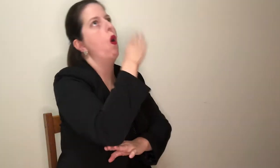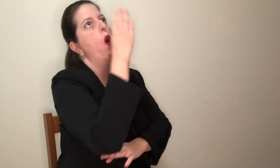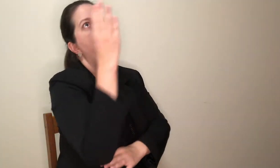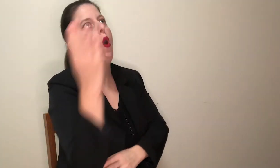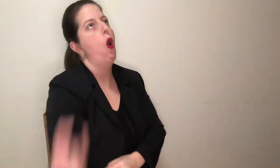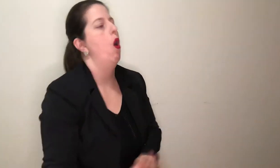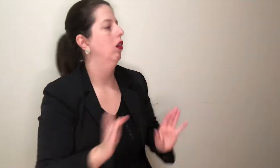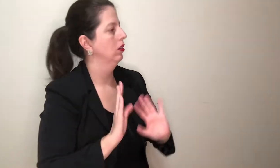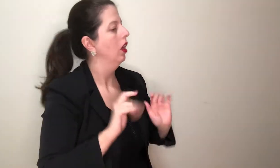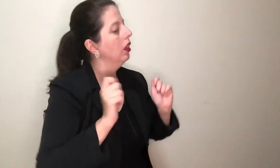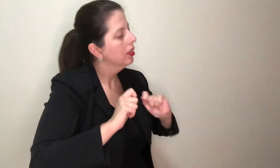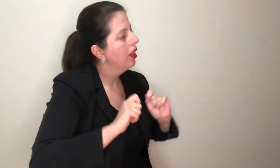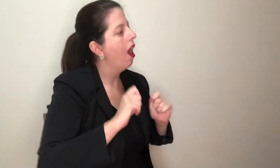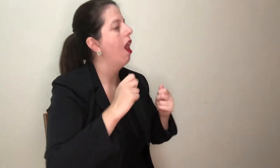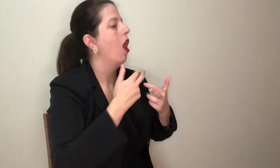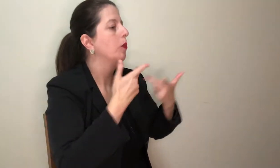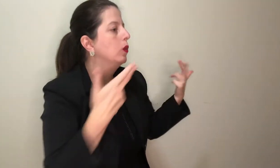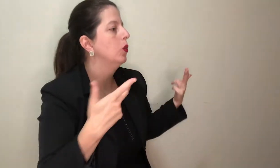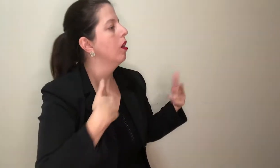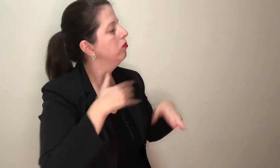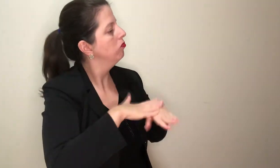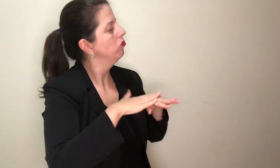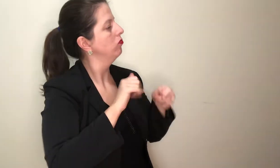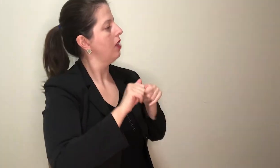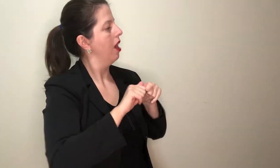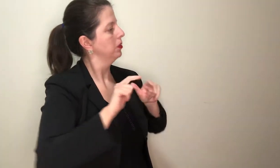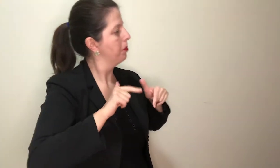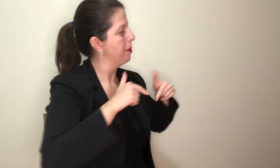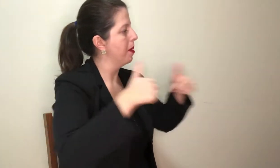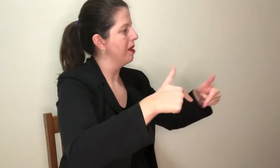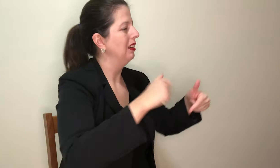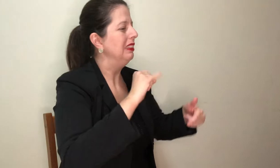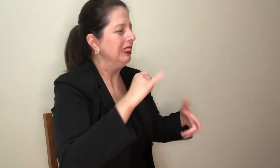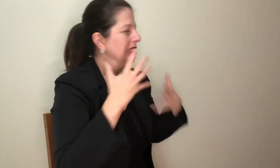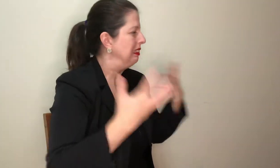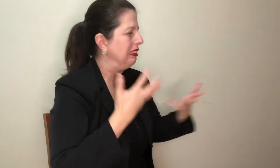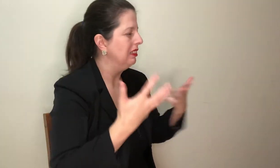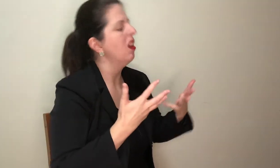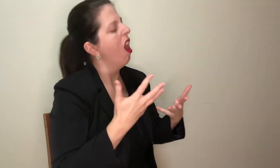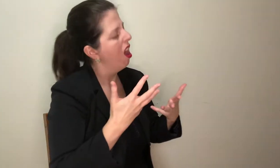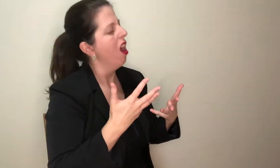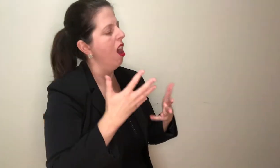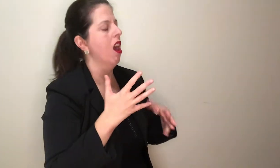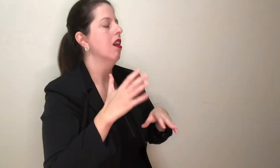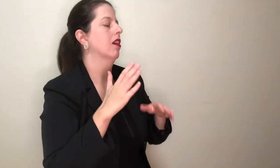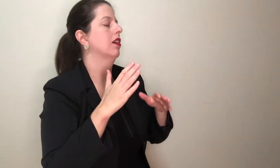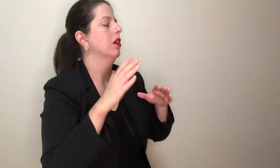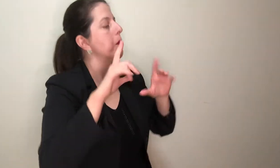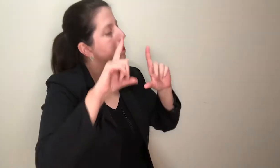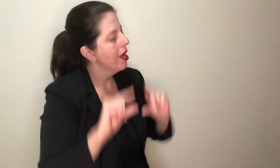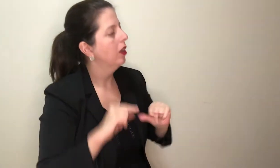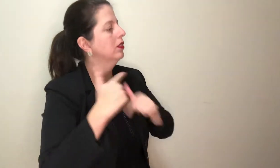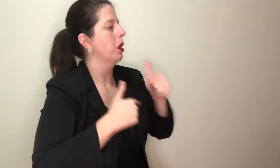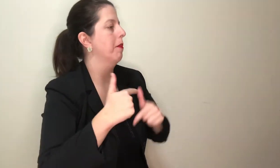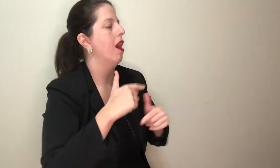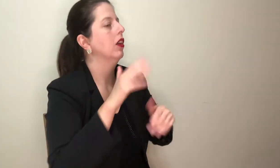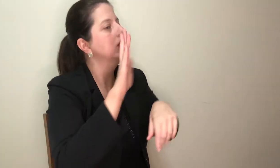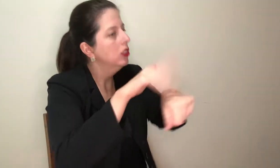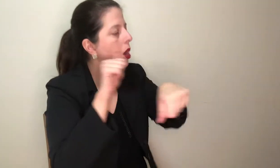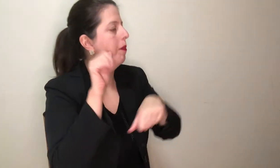Várias coisas que eu tenho que realizar se tornam mais fáceis, dá menos trabalho. Então, quando